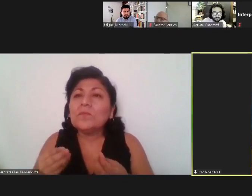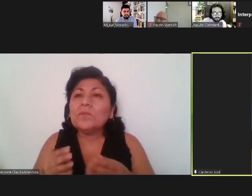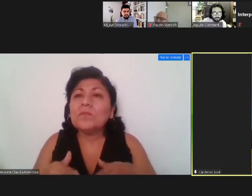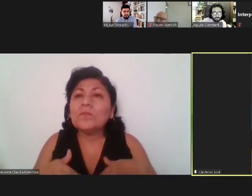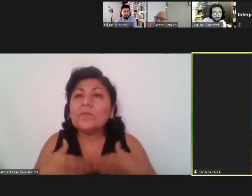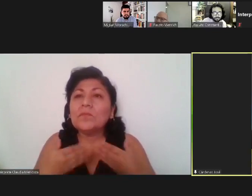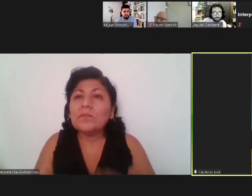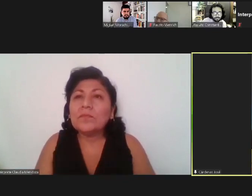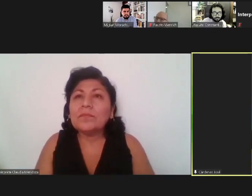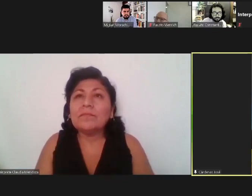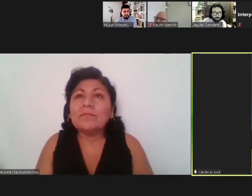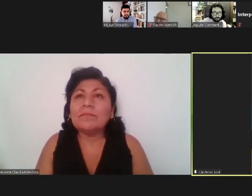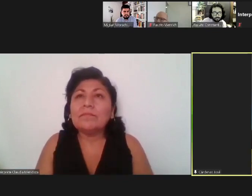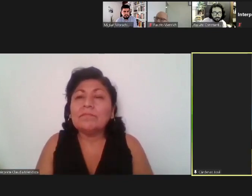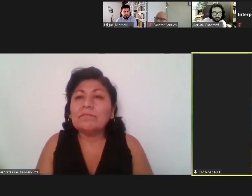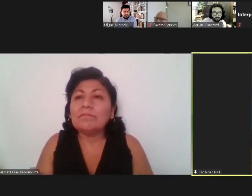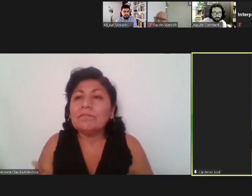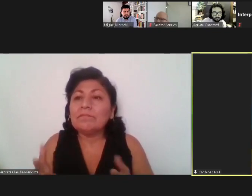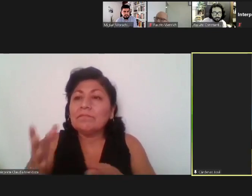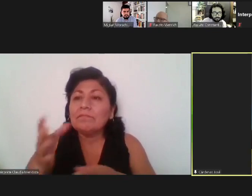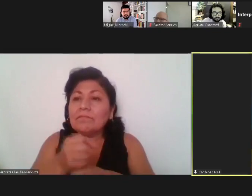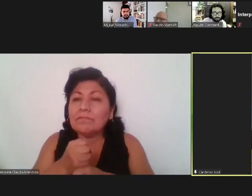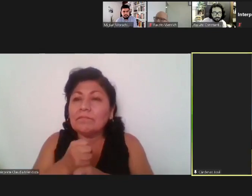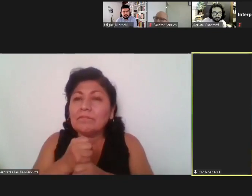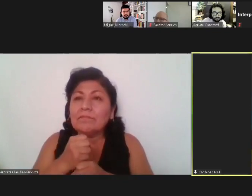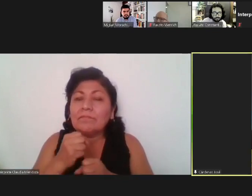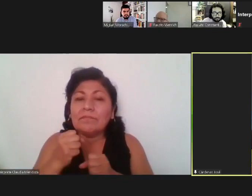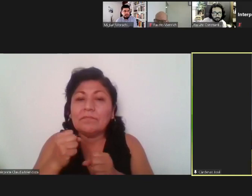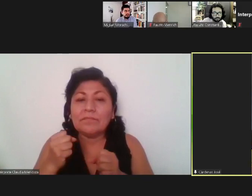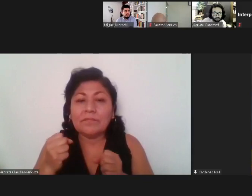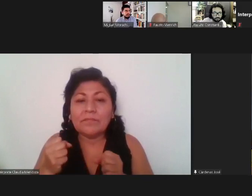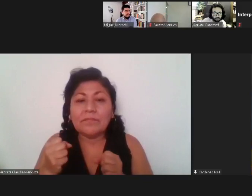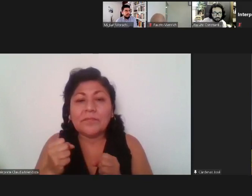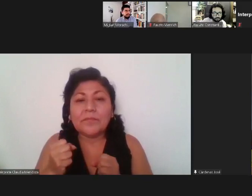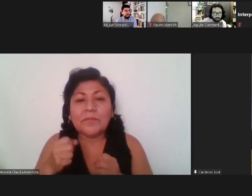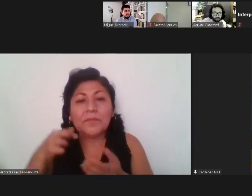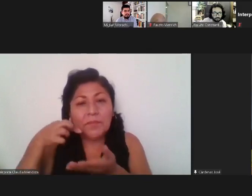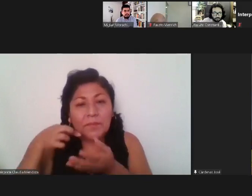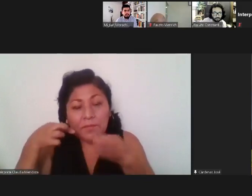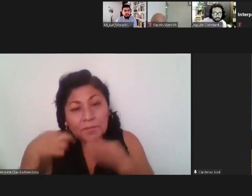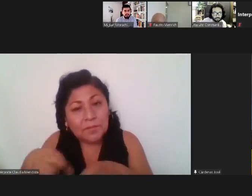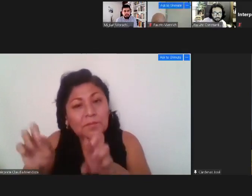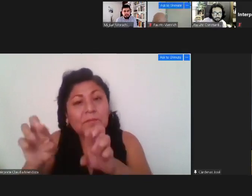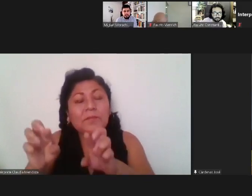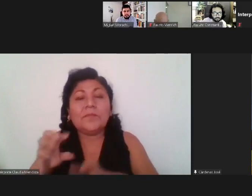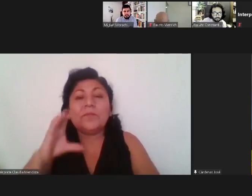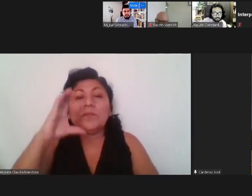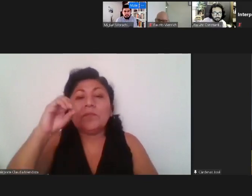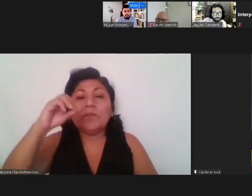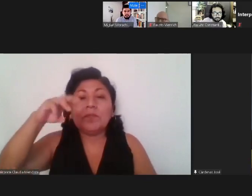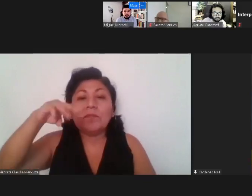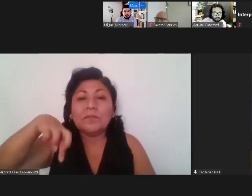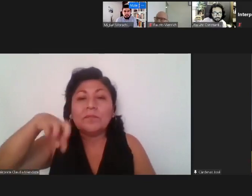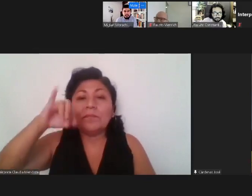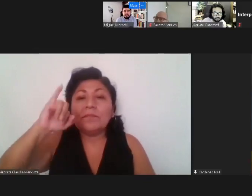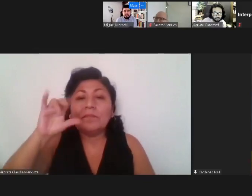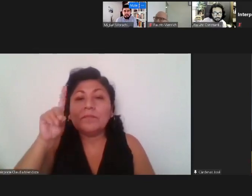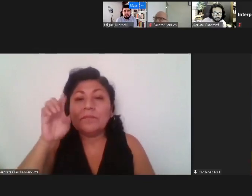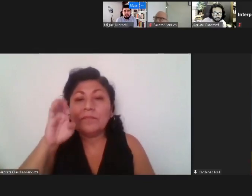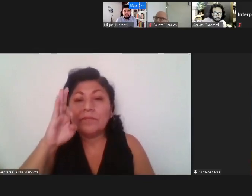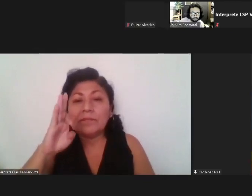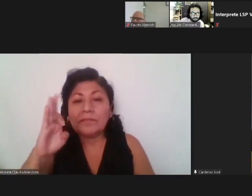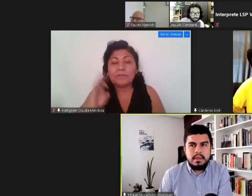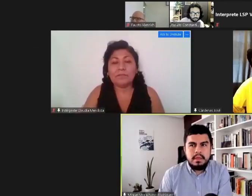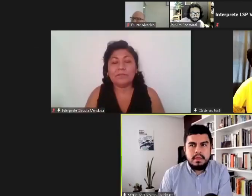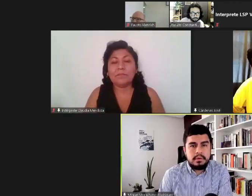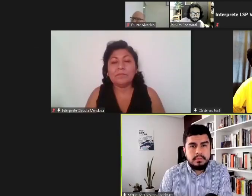como licencias copyleft? ¿Cuál es la diferencia? Sí, gracias por la pregunta, porque efectivamente